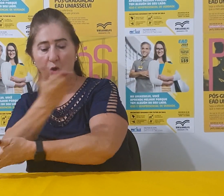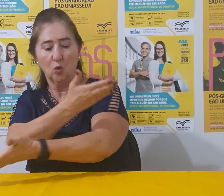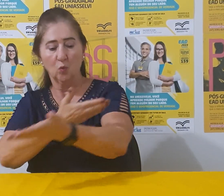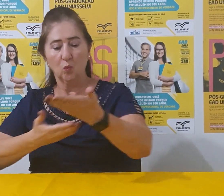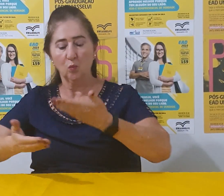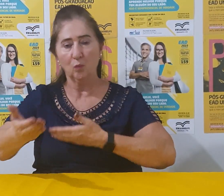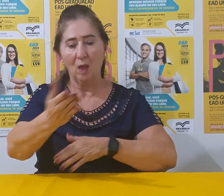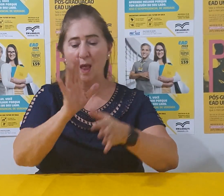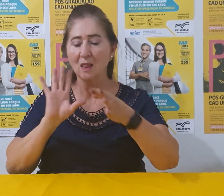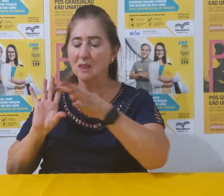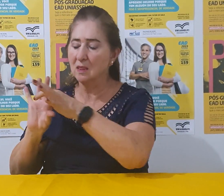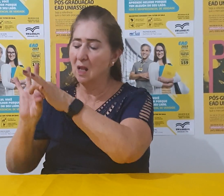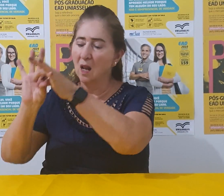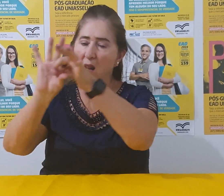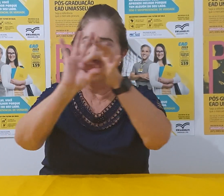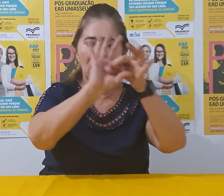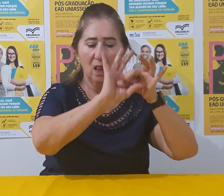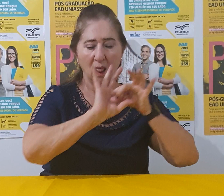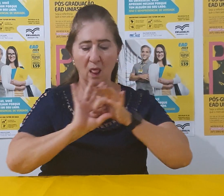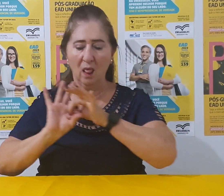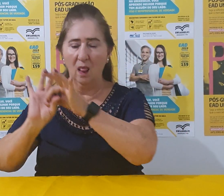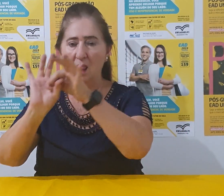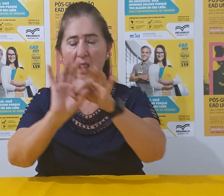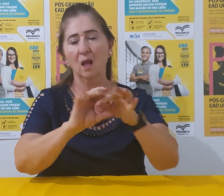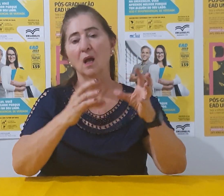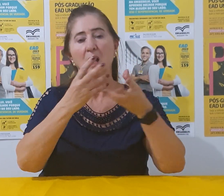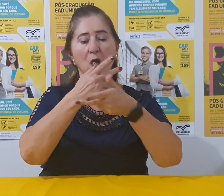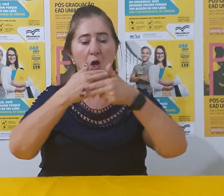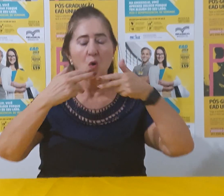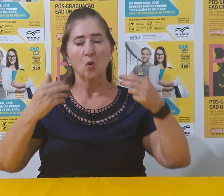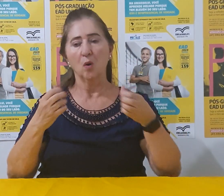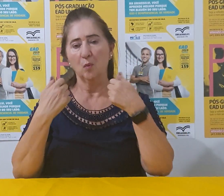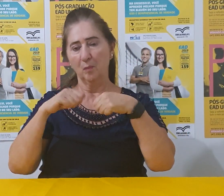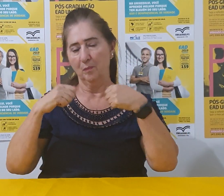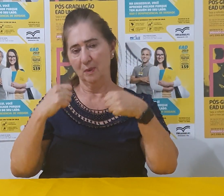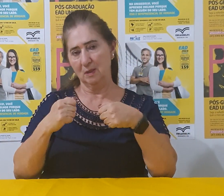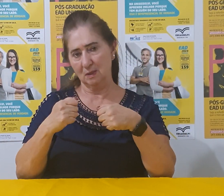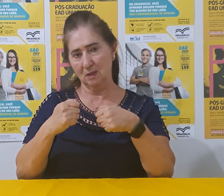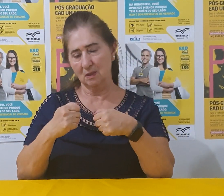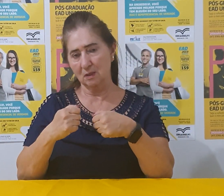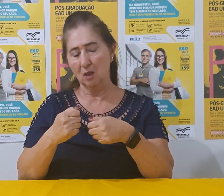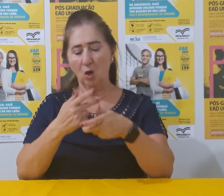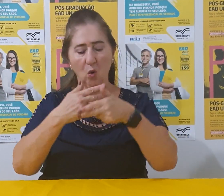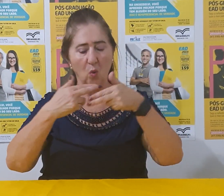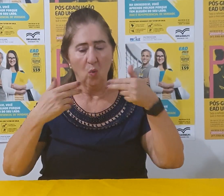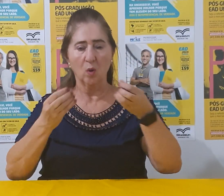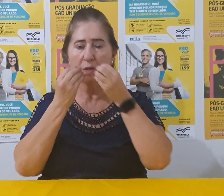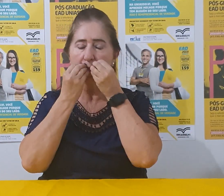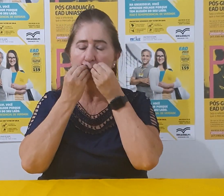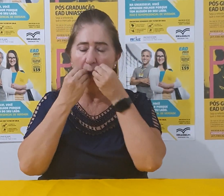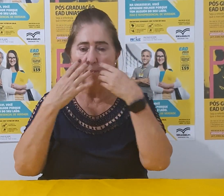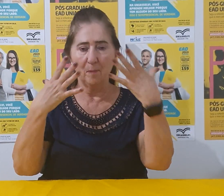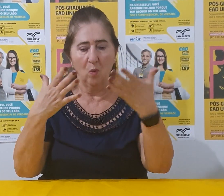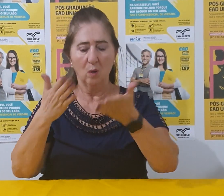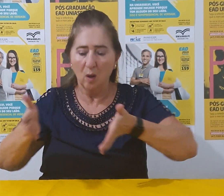de aprendizagem, visando a formação dos indivíduos em ambientes ricos em estimulação e